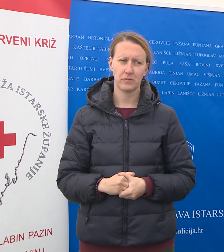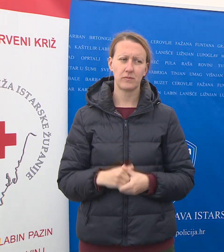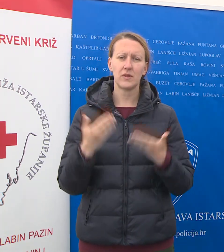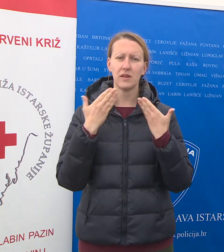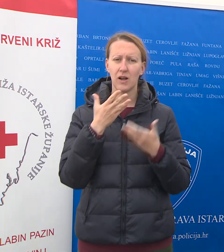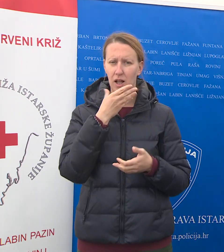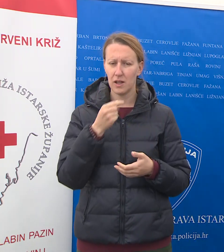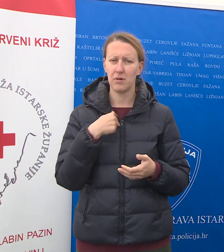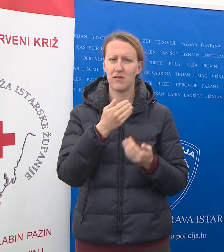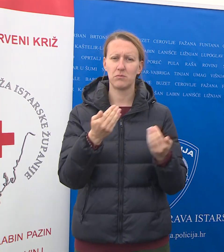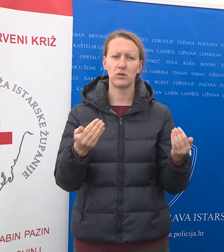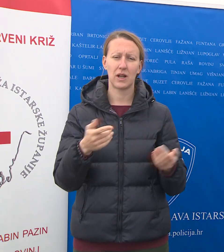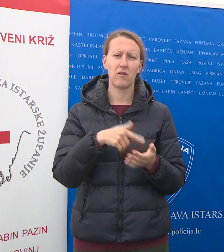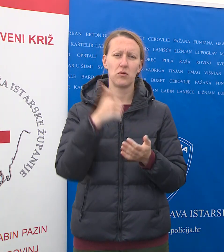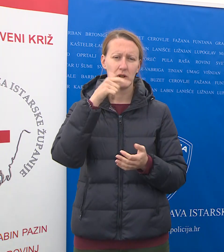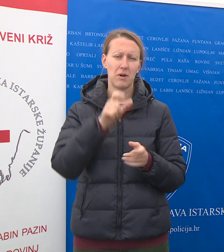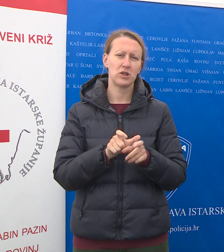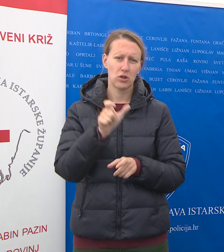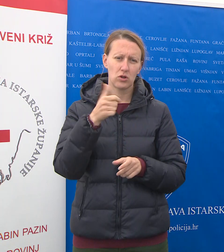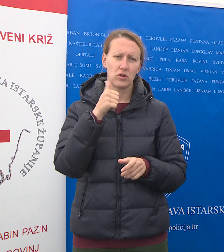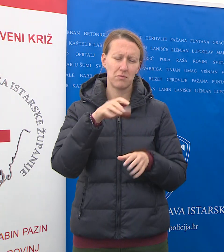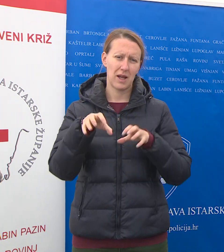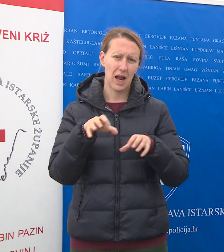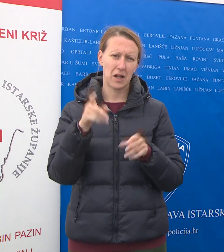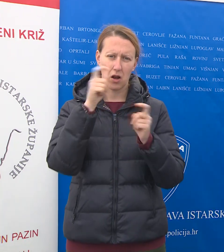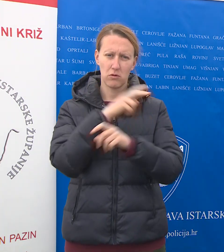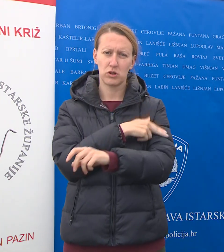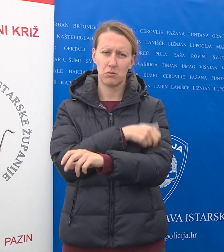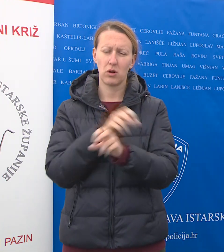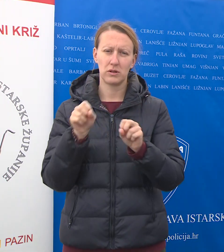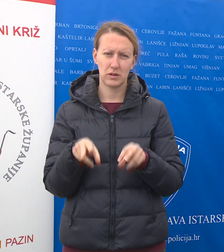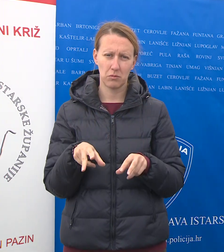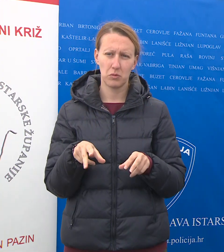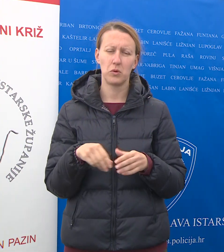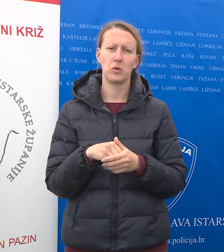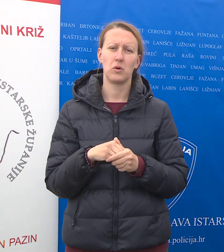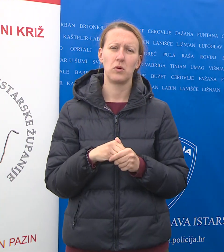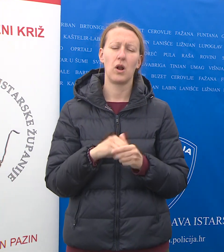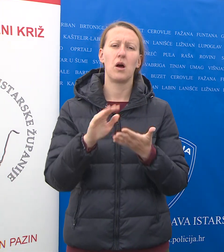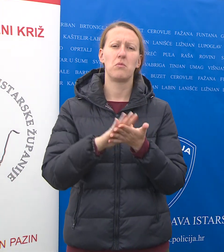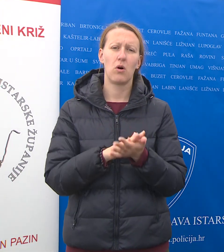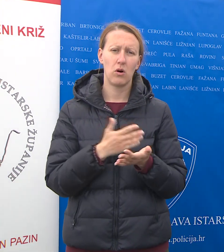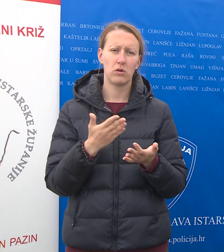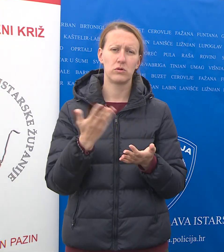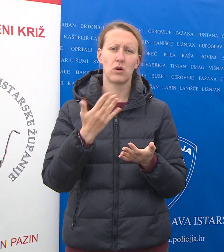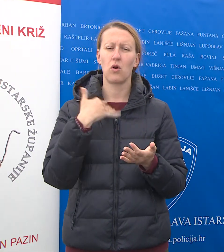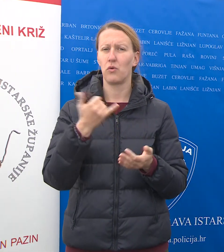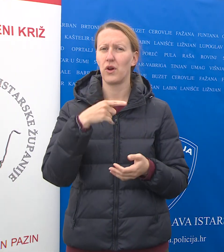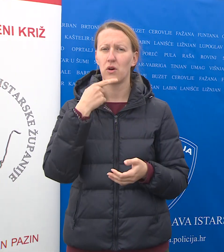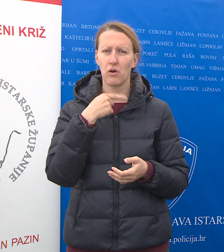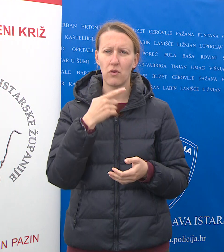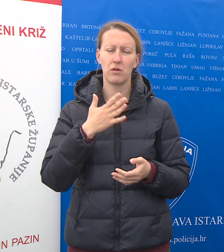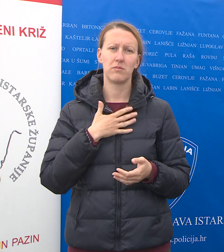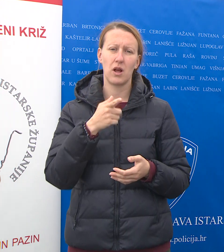Evo, hvala lijepo. Ja vas pozdravljam i u ime stožera, u ime djelatnika opće bolnice Pula. Krenut ću onako kako uvijek govorim.